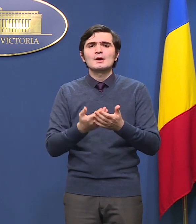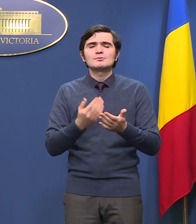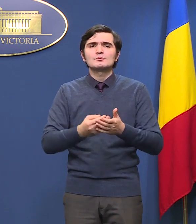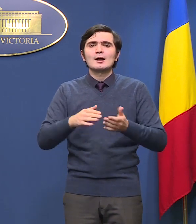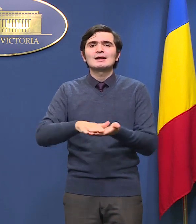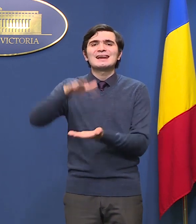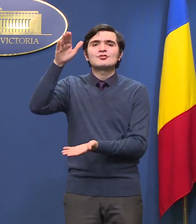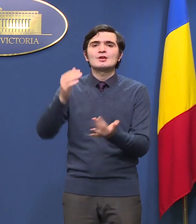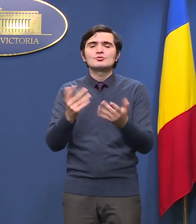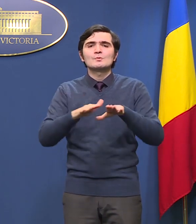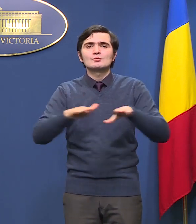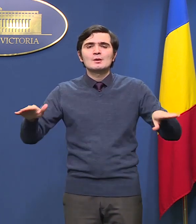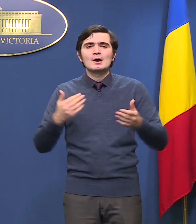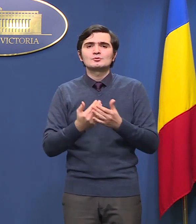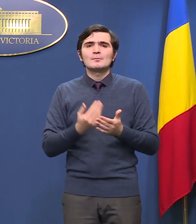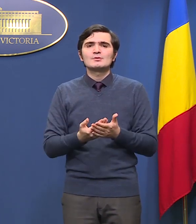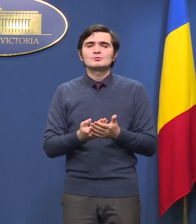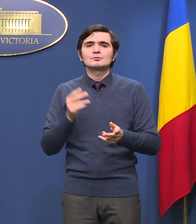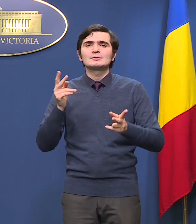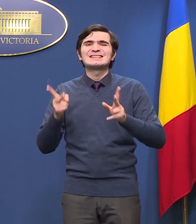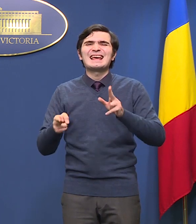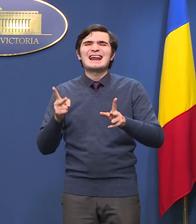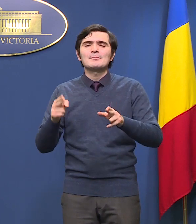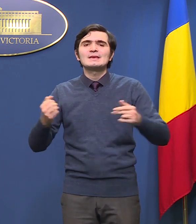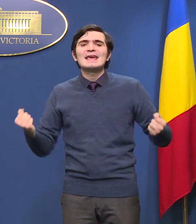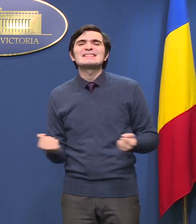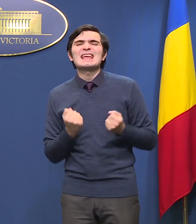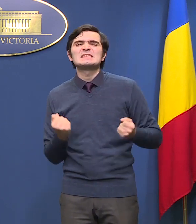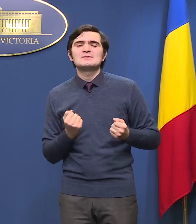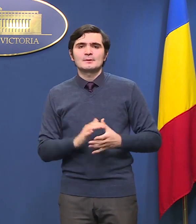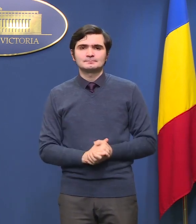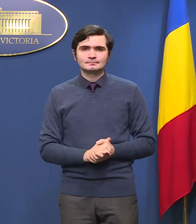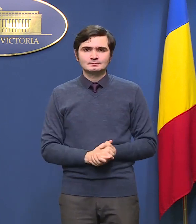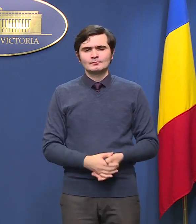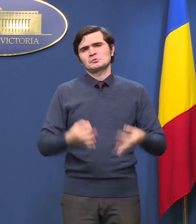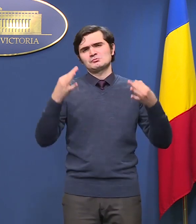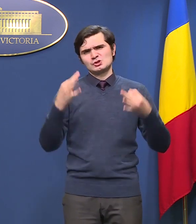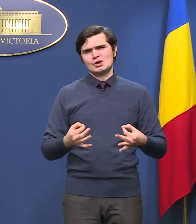pentru secțiile de terapie intensivă. Sigur că